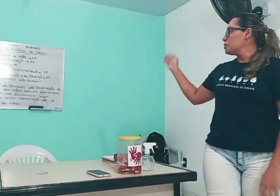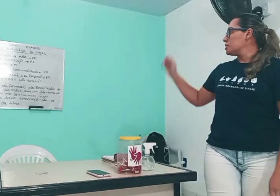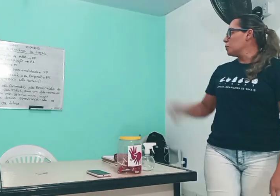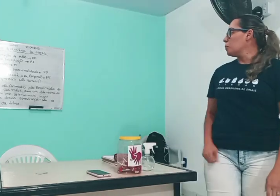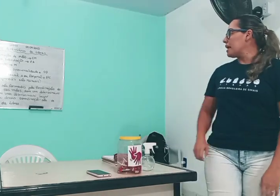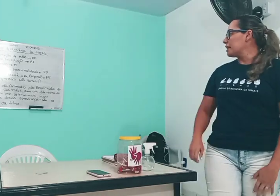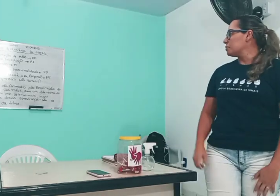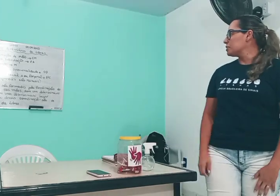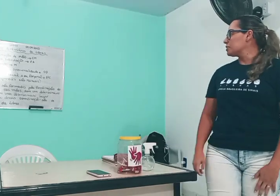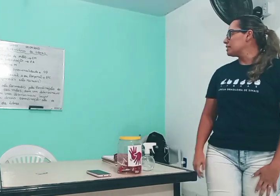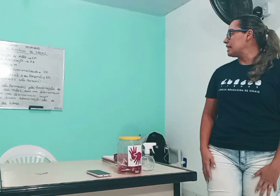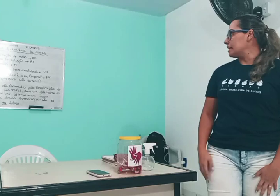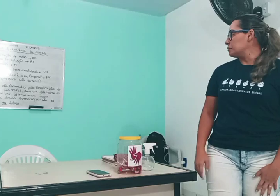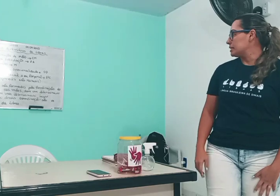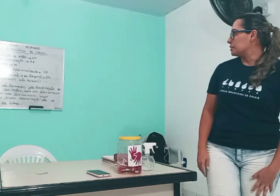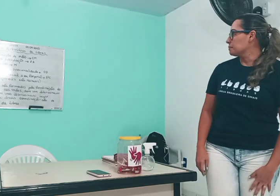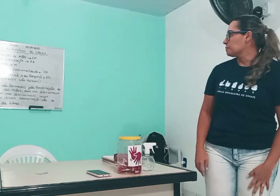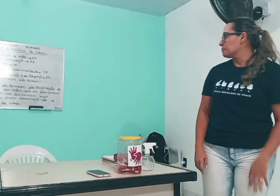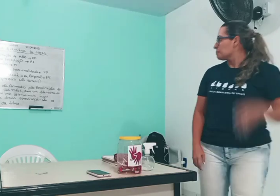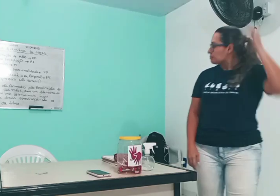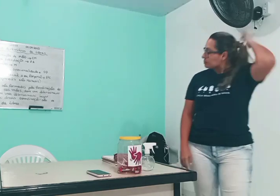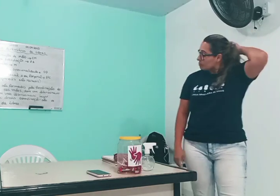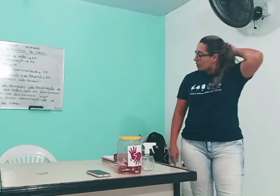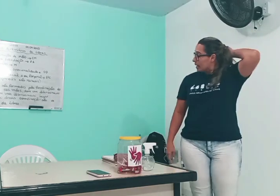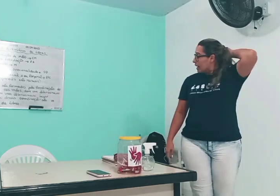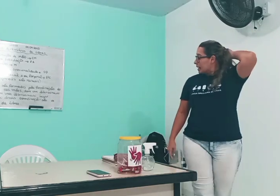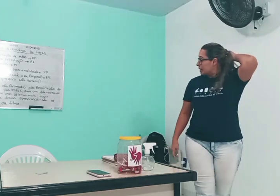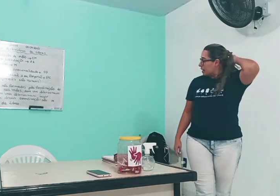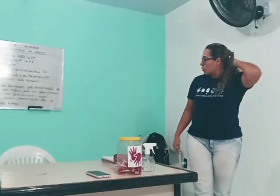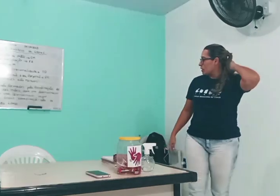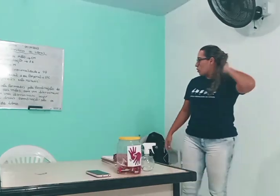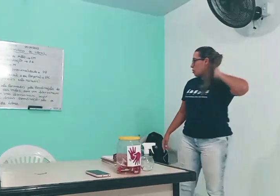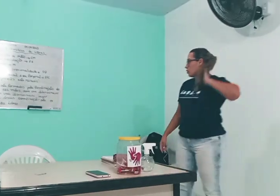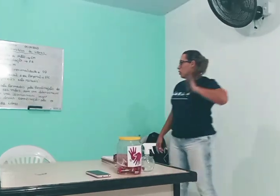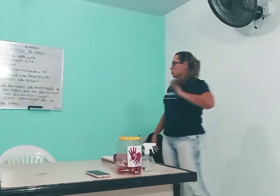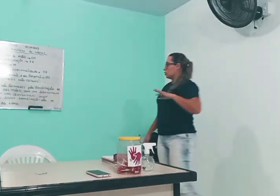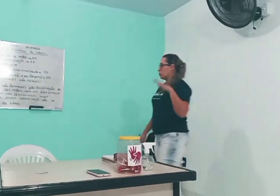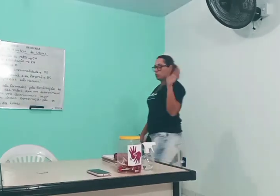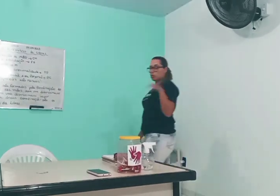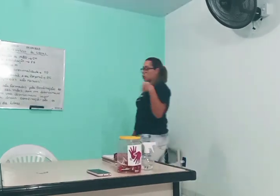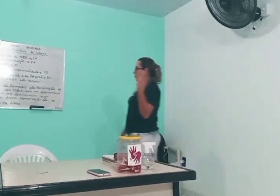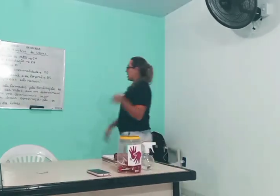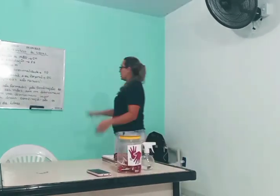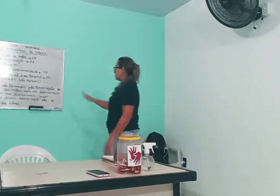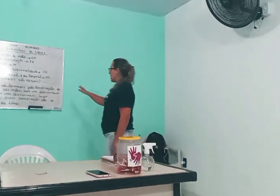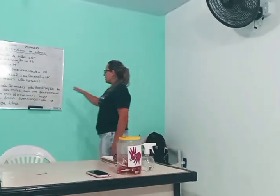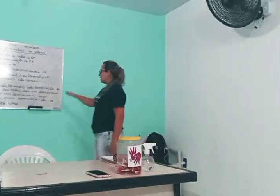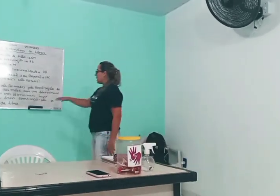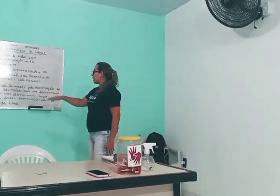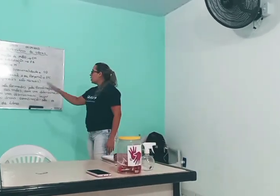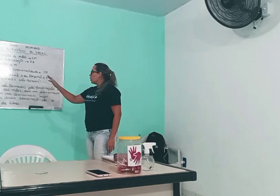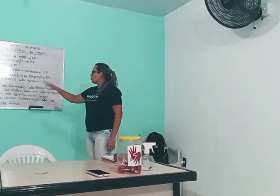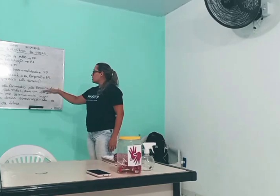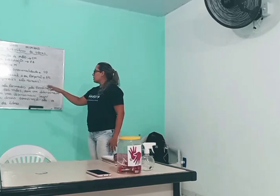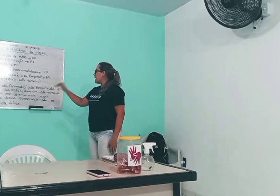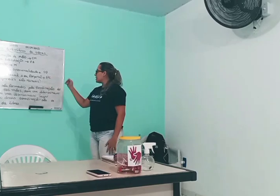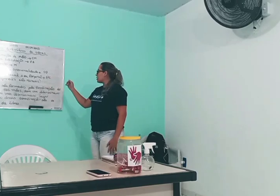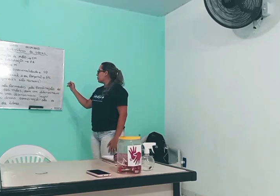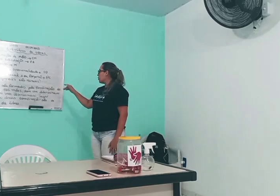5 parâmetros da Libras. Então, né, tudo isso que eu estou falando está aqui, tá? Os sinais são